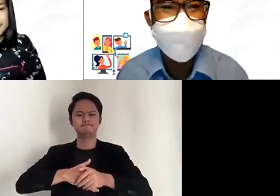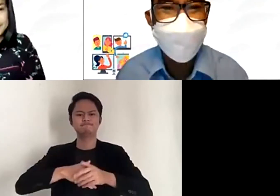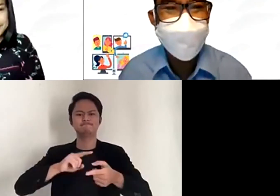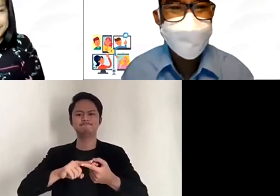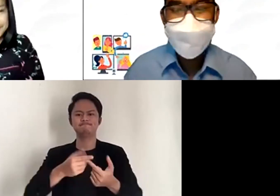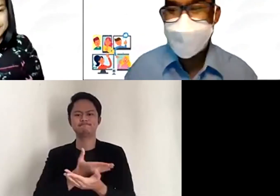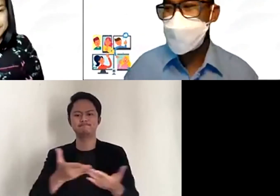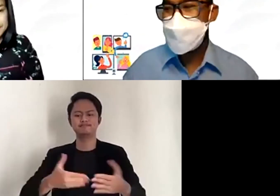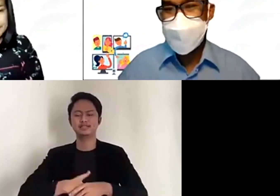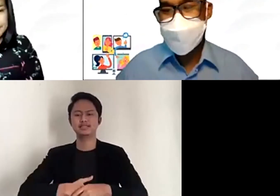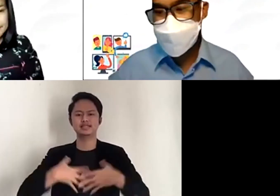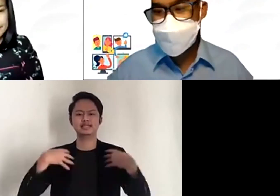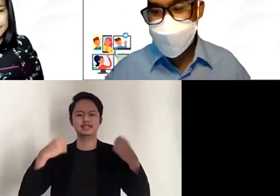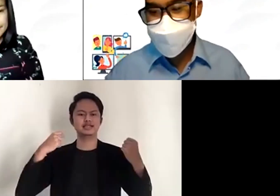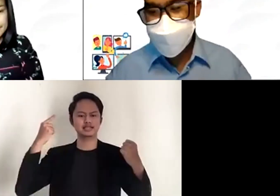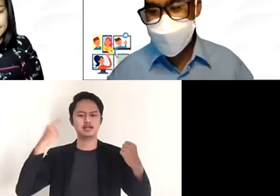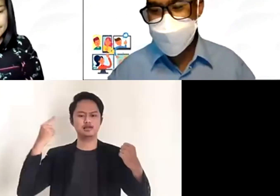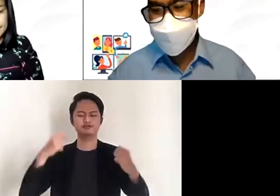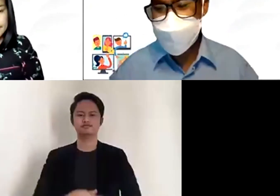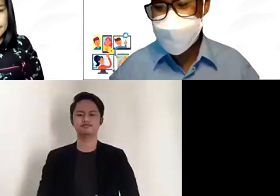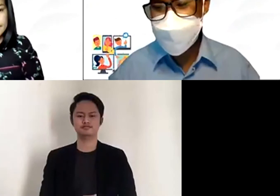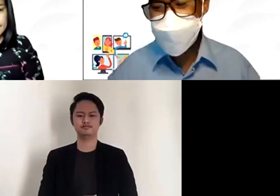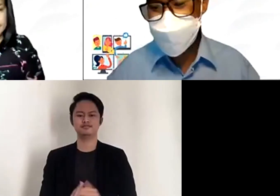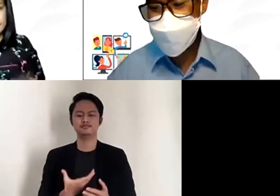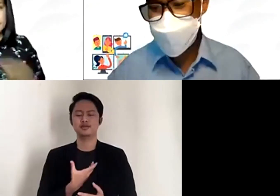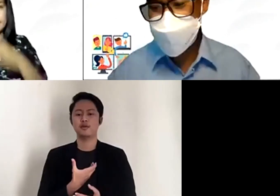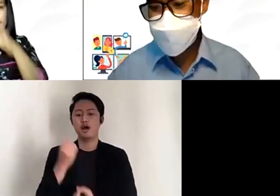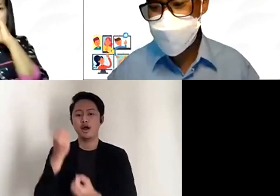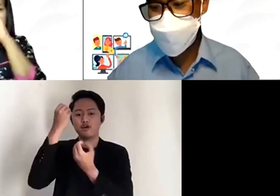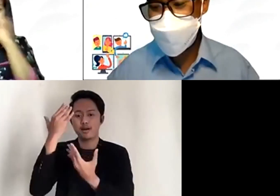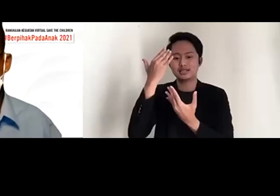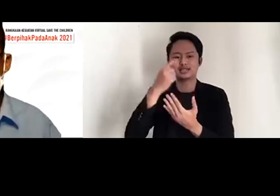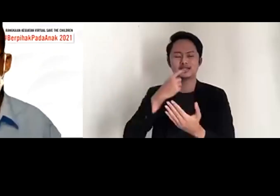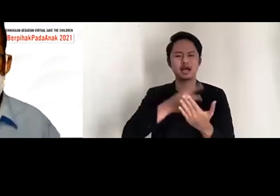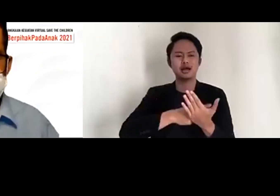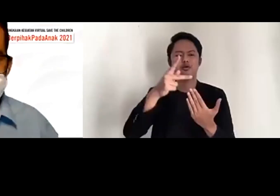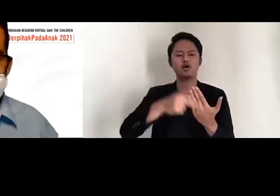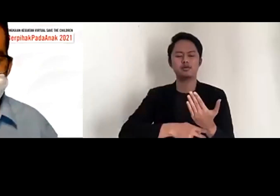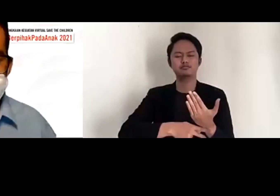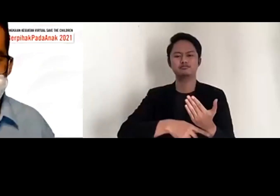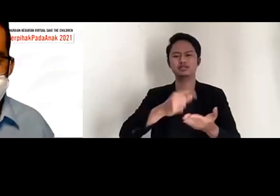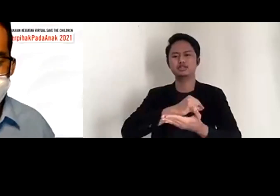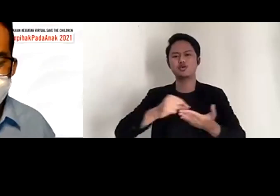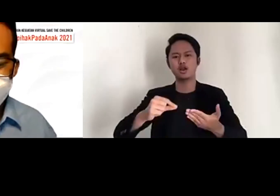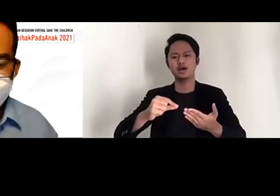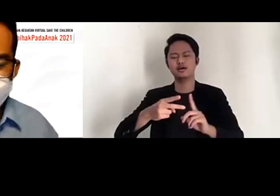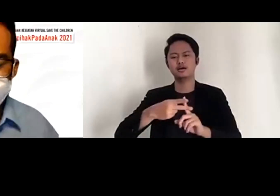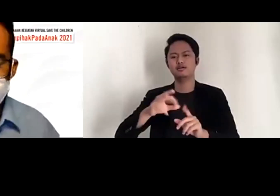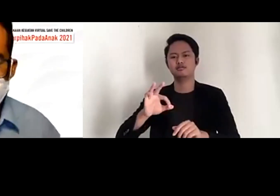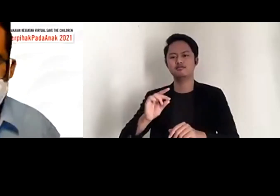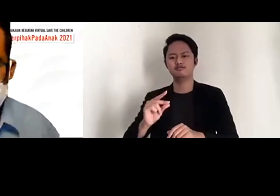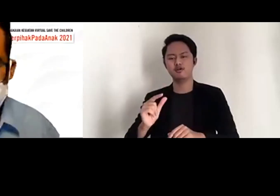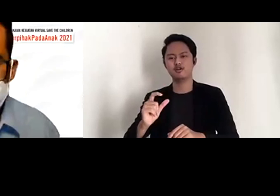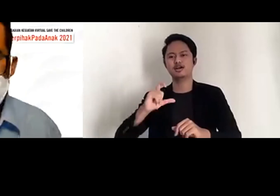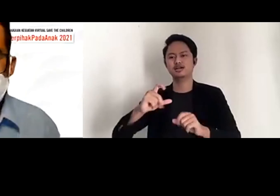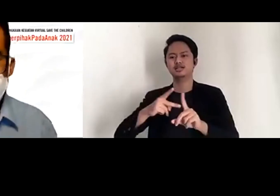sehat selalu, Bu. Oke, saya ingin menyampaikan informasi mengenai program School for Change yang telah mendorong terbentuknya